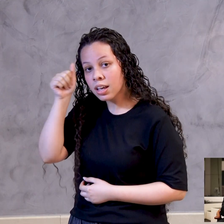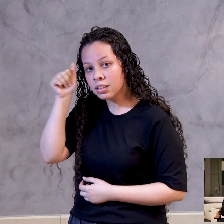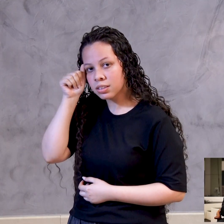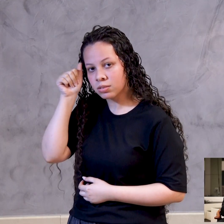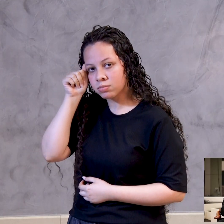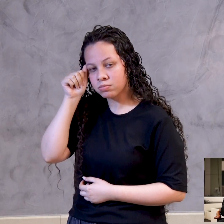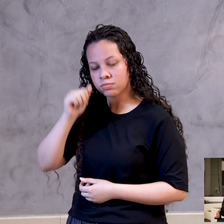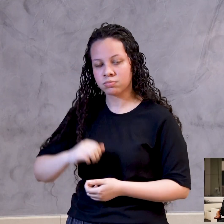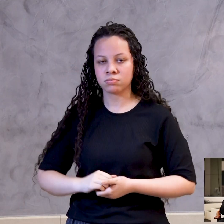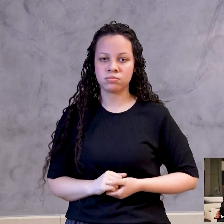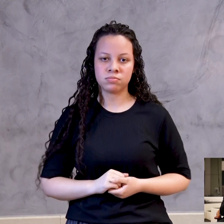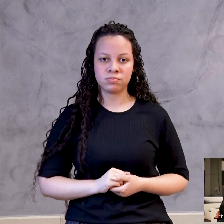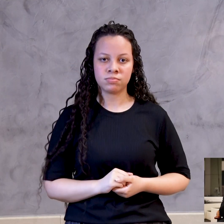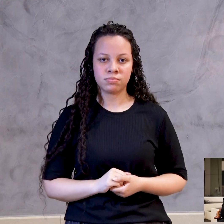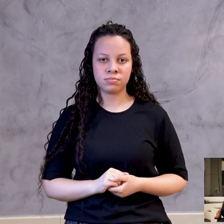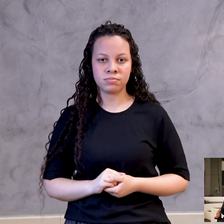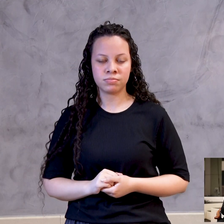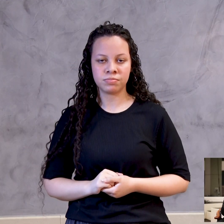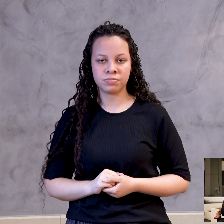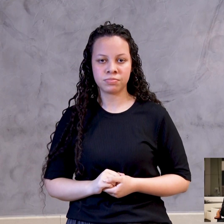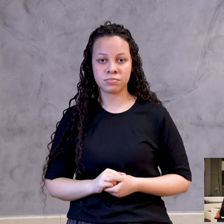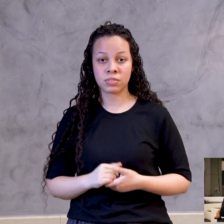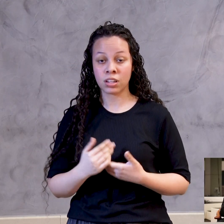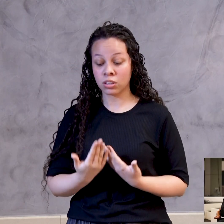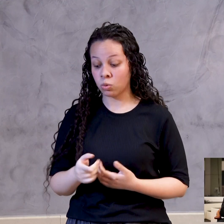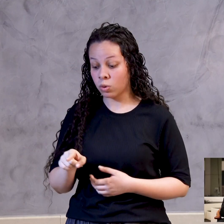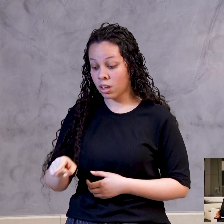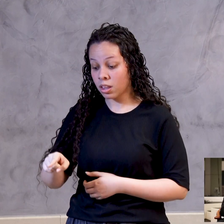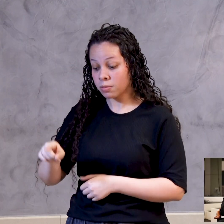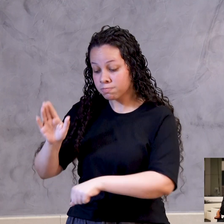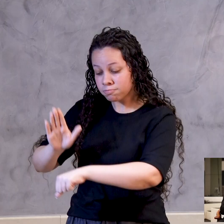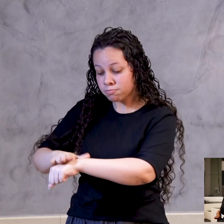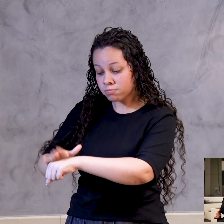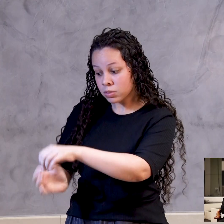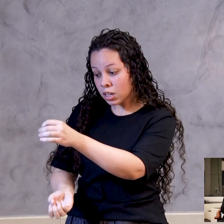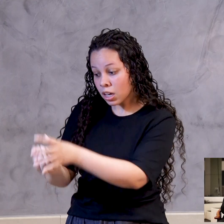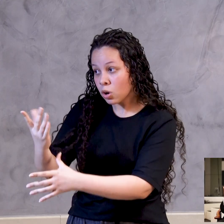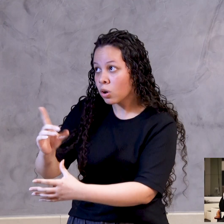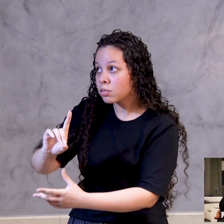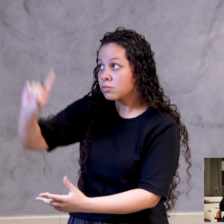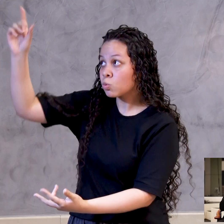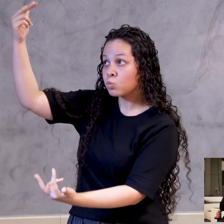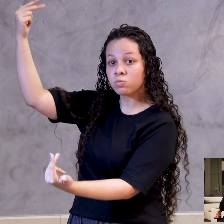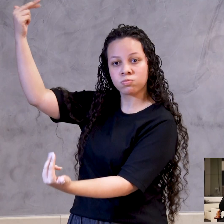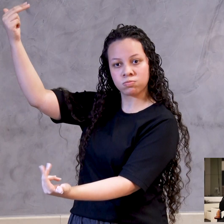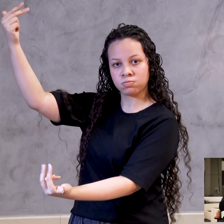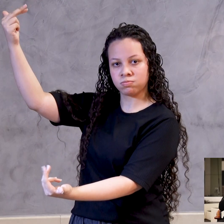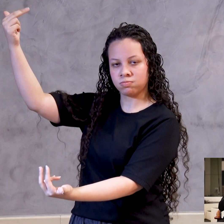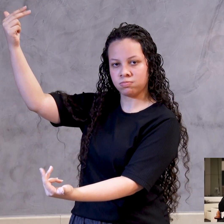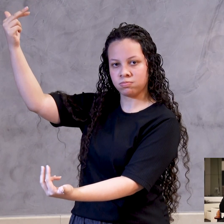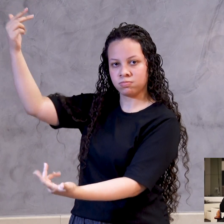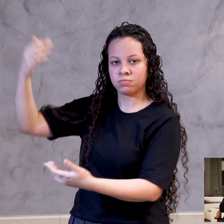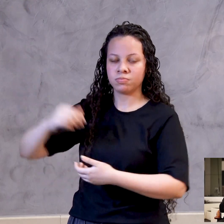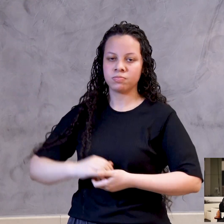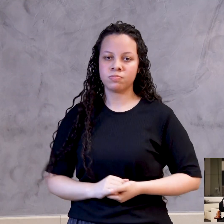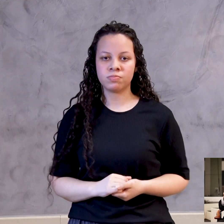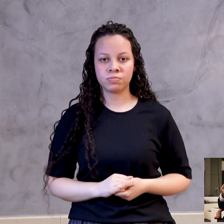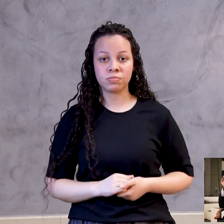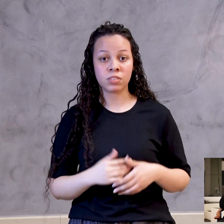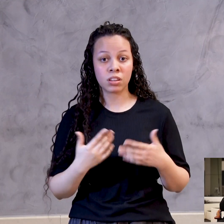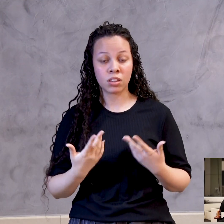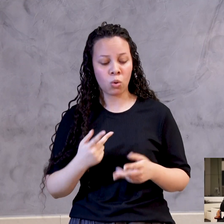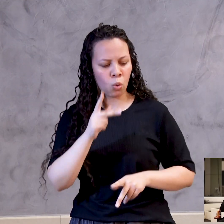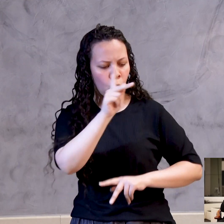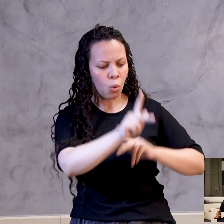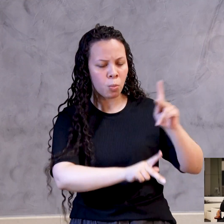Adão. A imagem de Deus ele criou. Então, quando você vê o povo de Deus,